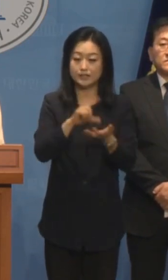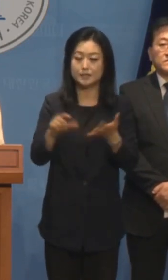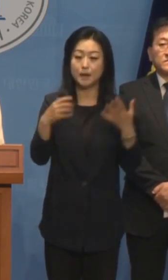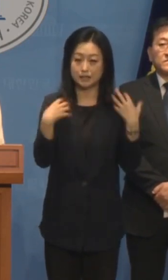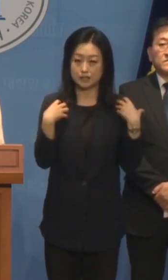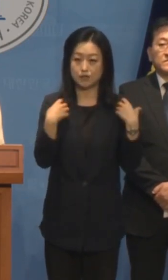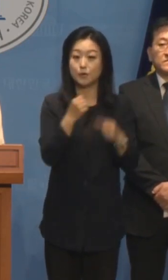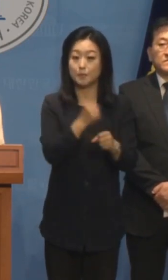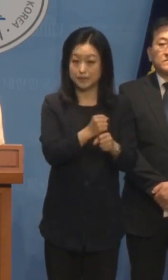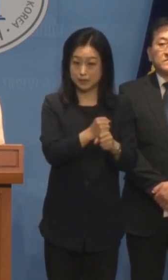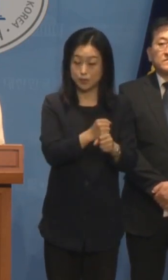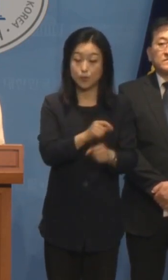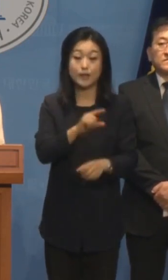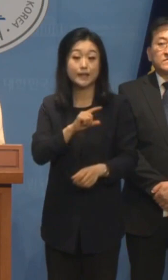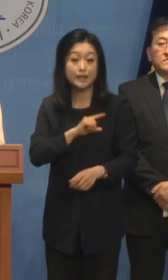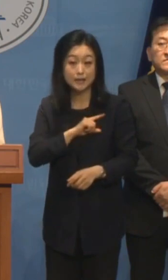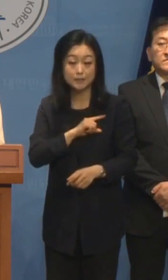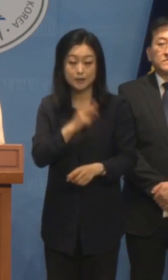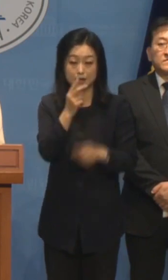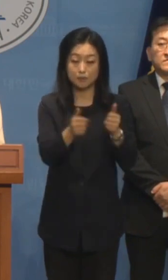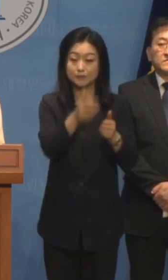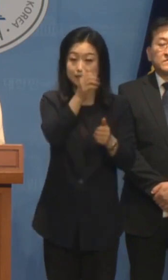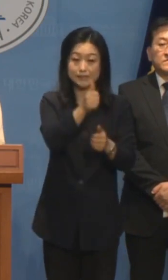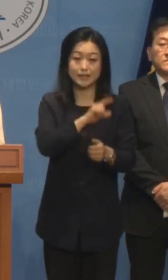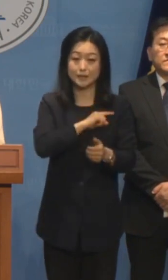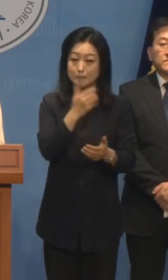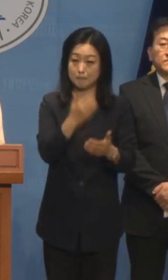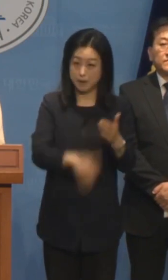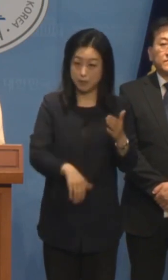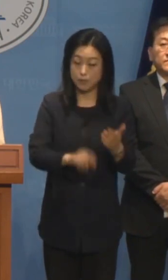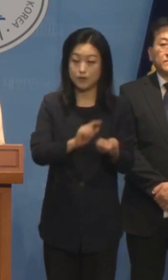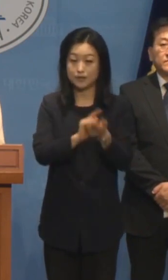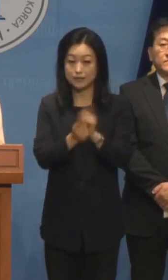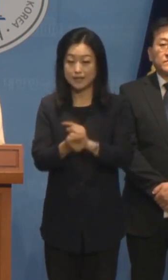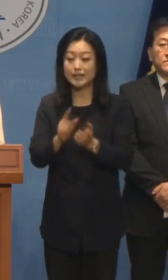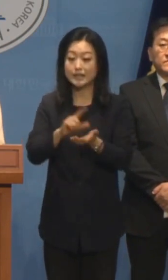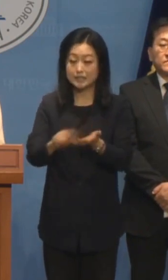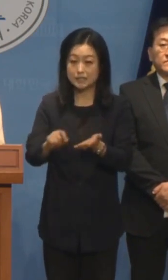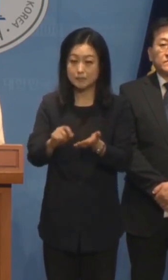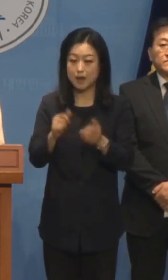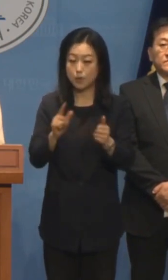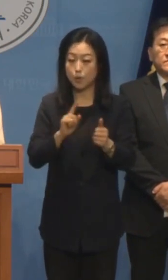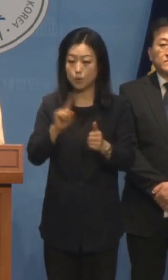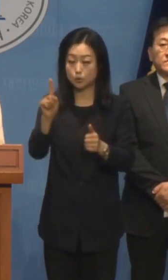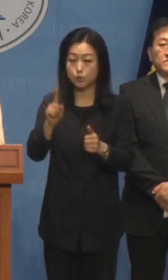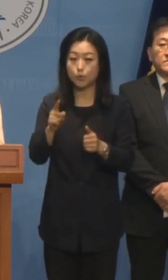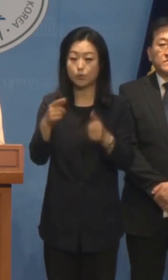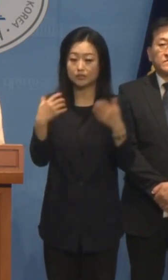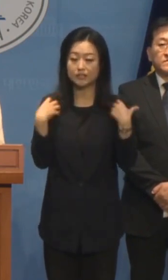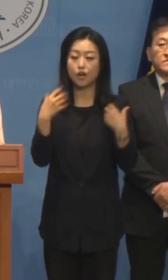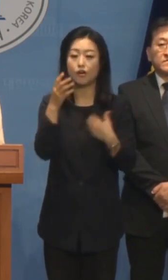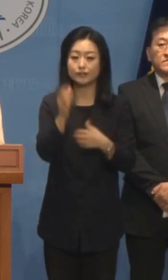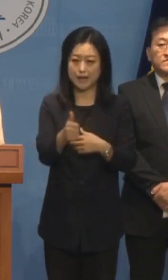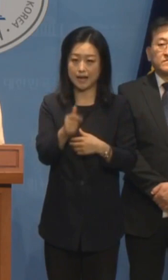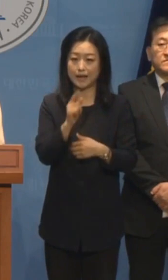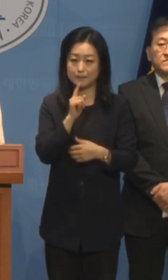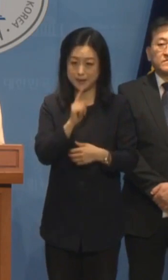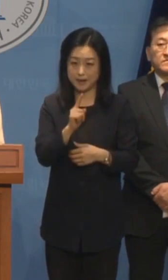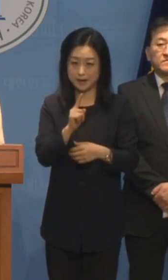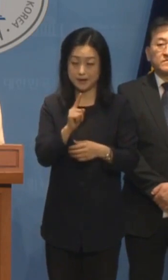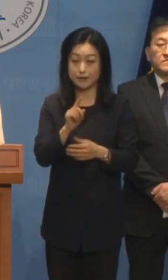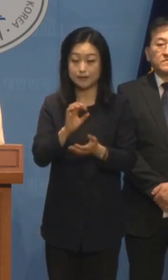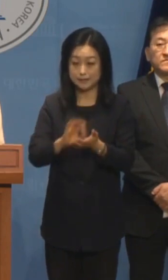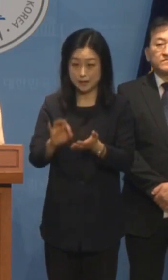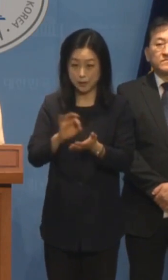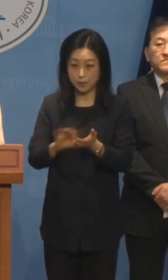간소화하고 명칭을 검사장이 아닌 지방공소청장으로 칭하는 등 검사의 지위를